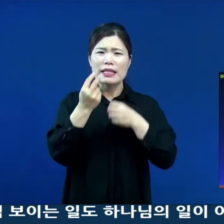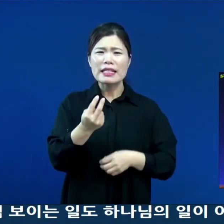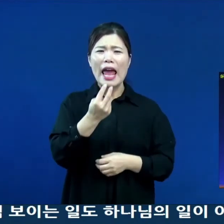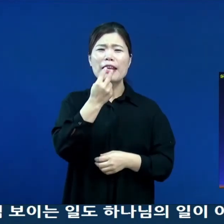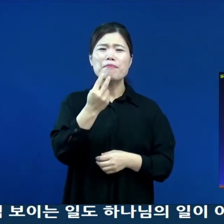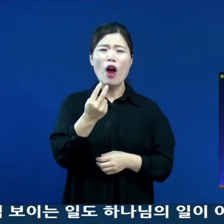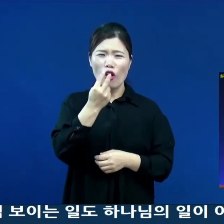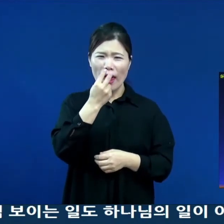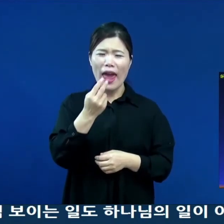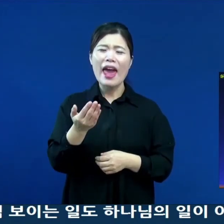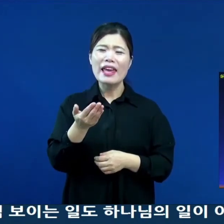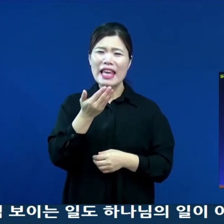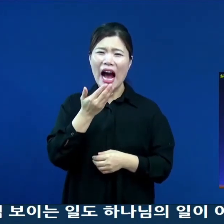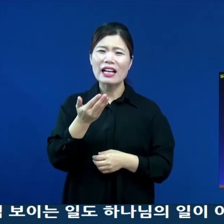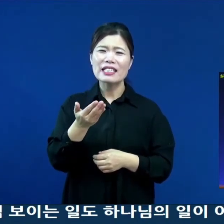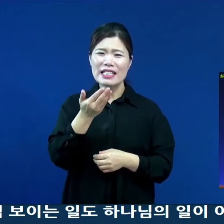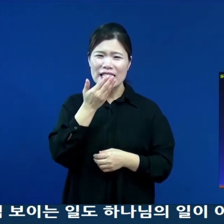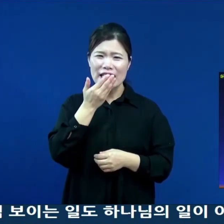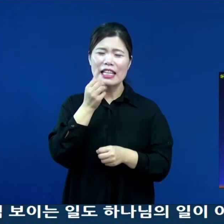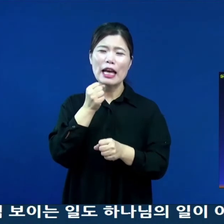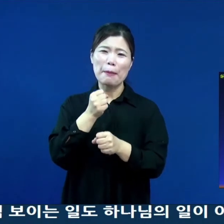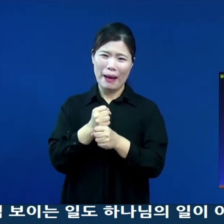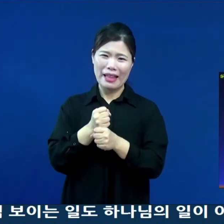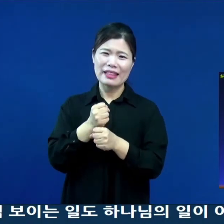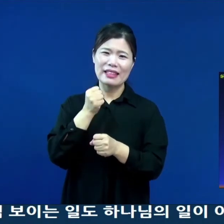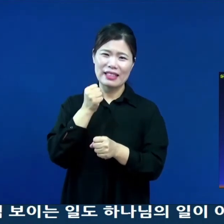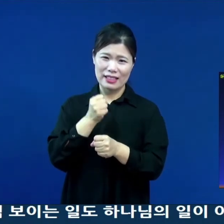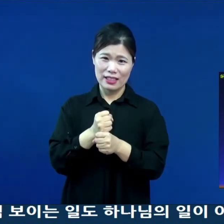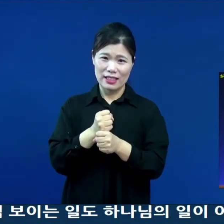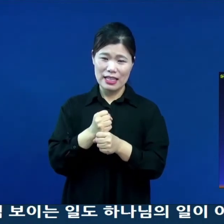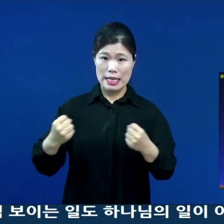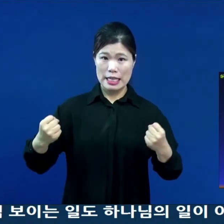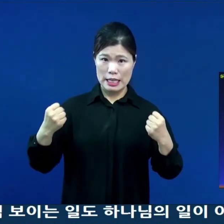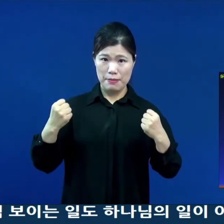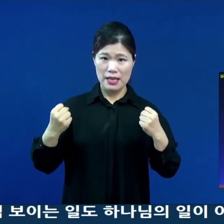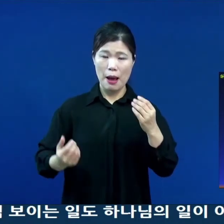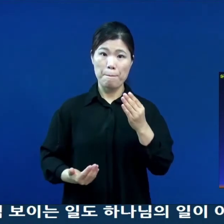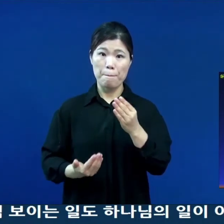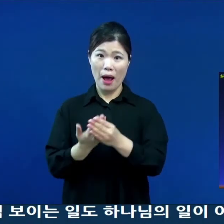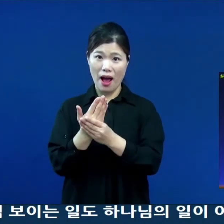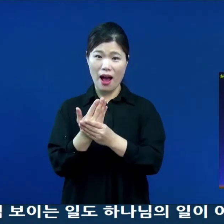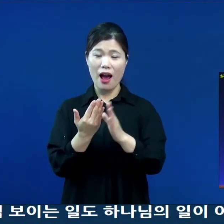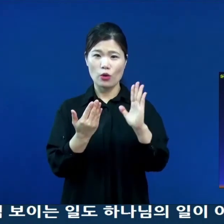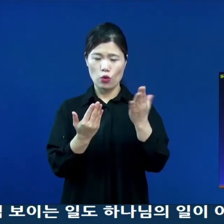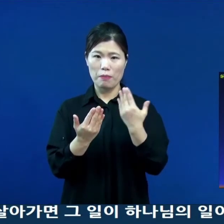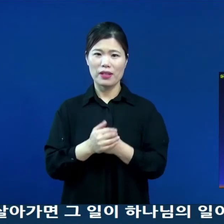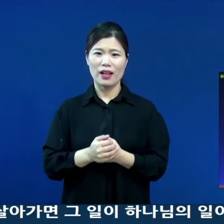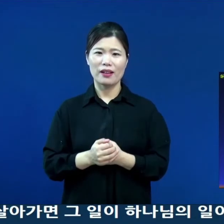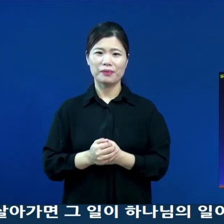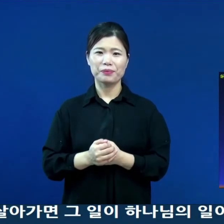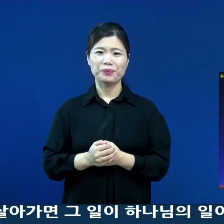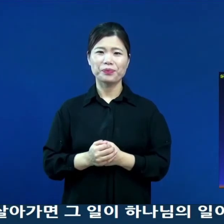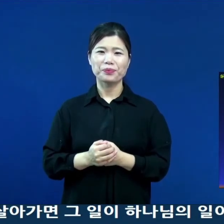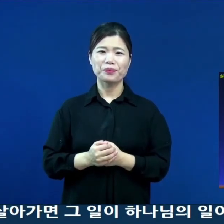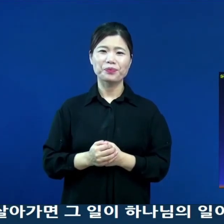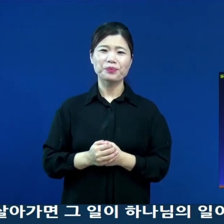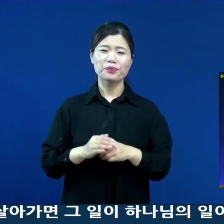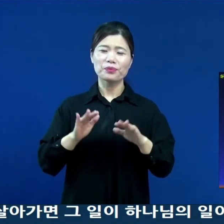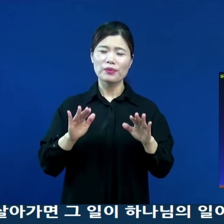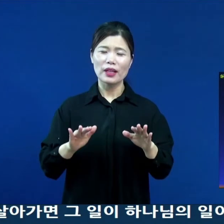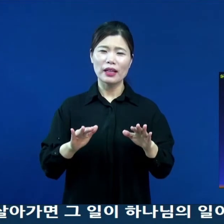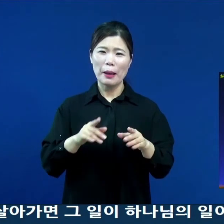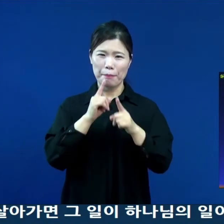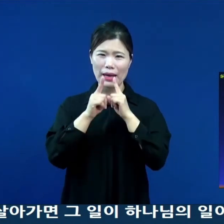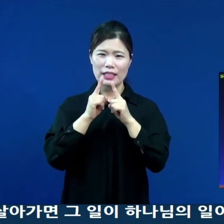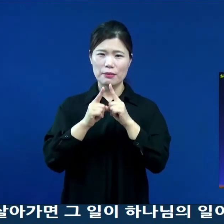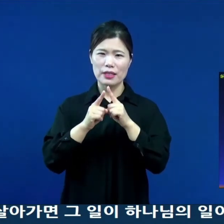생명의 양식이 만들어내는 힘, 그 힘이 나는 겁니다. 자, 이제 오늘 말씀을 최종적으로